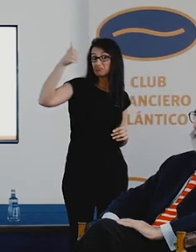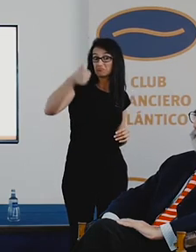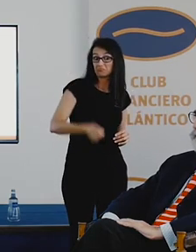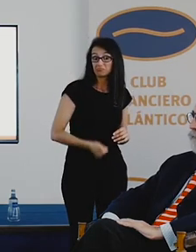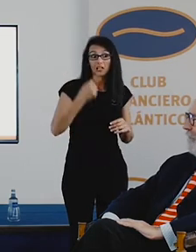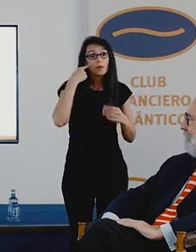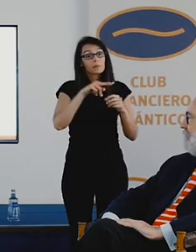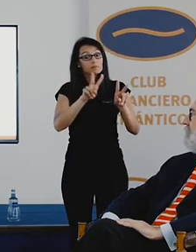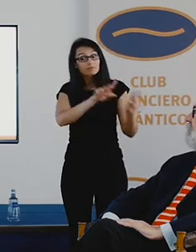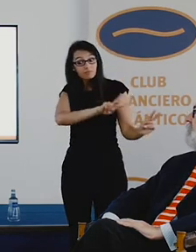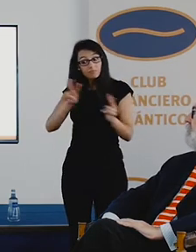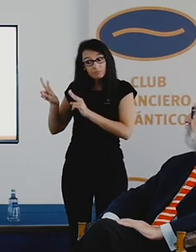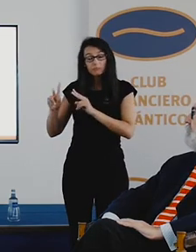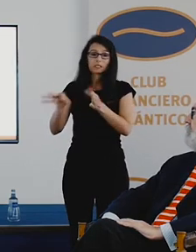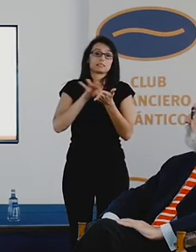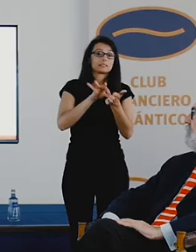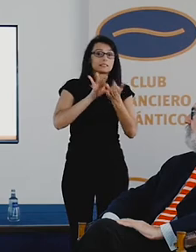qué servicios estamos dando ahora,